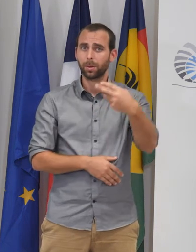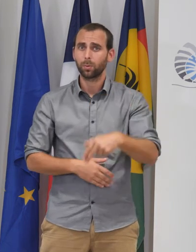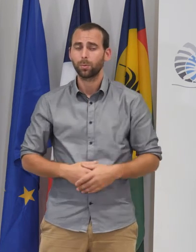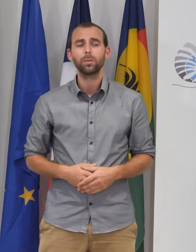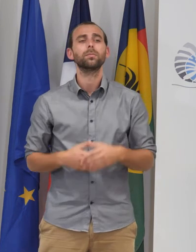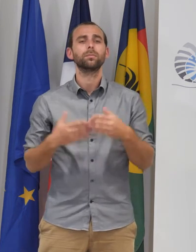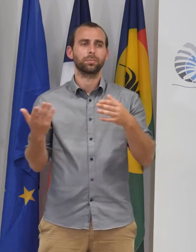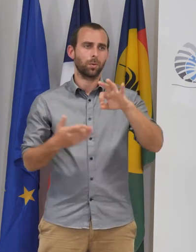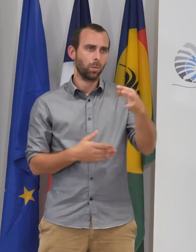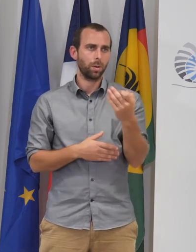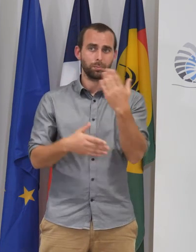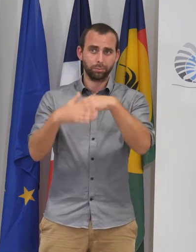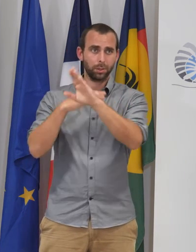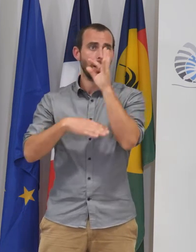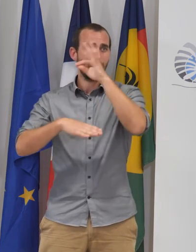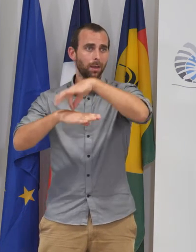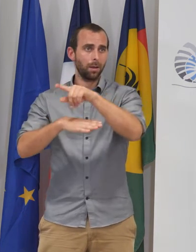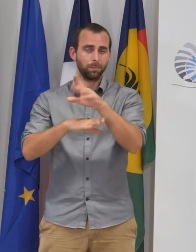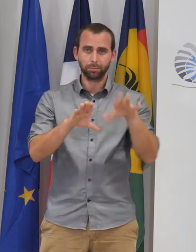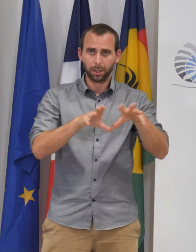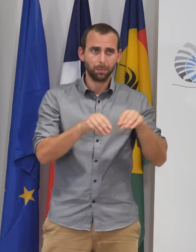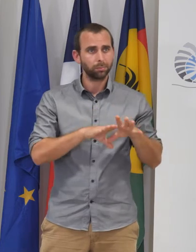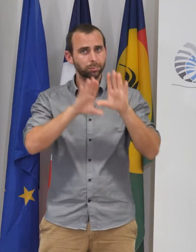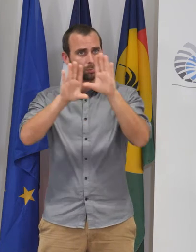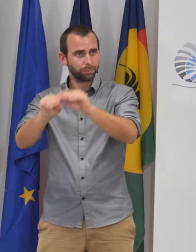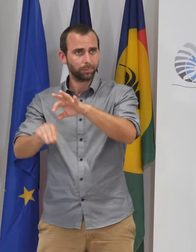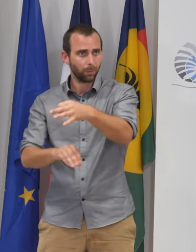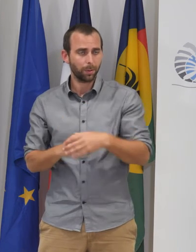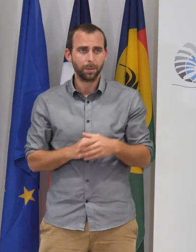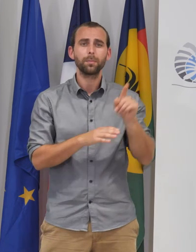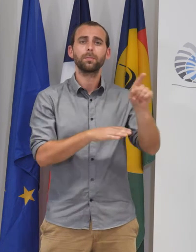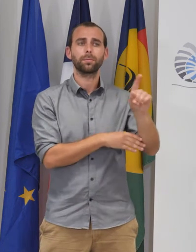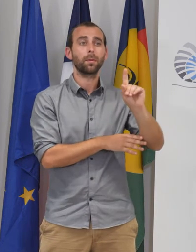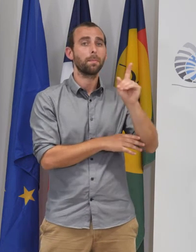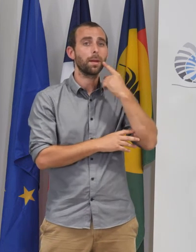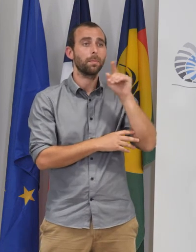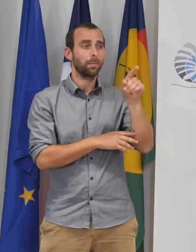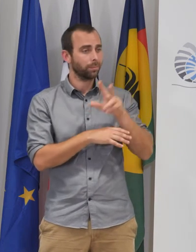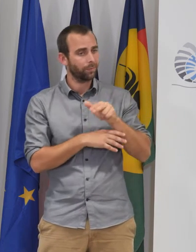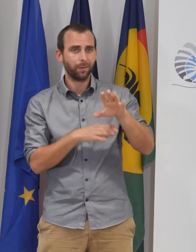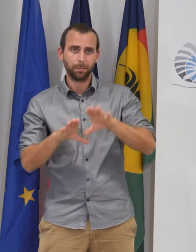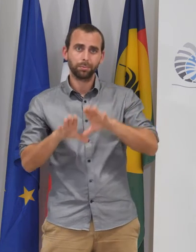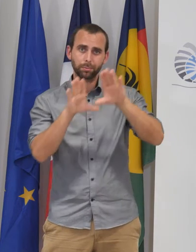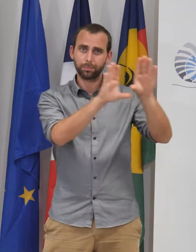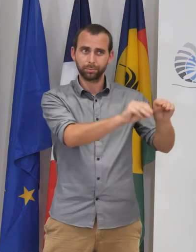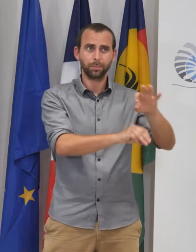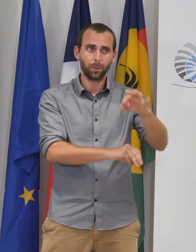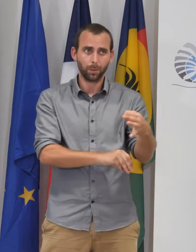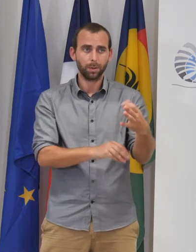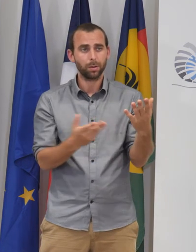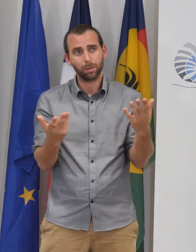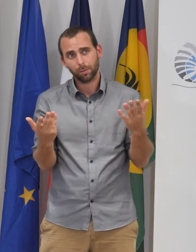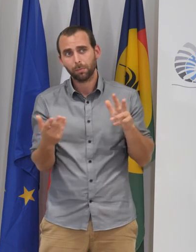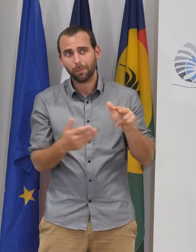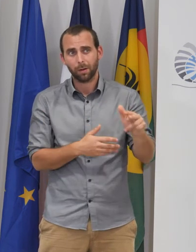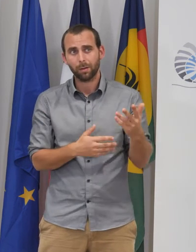en particulier sur Tiga. Sur Belep, on va mettre quelque chose en place,